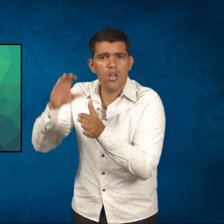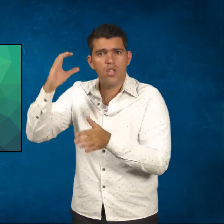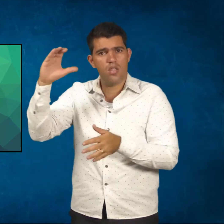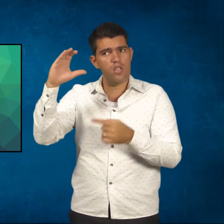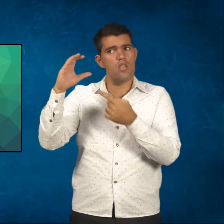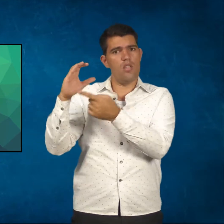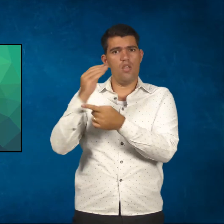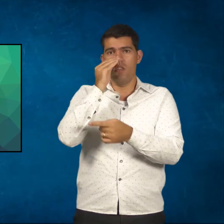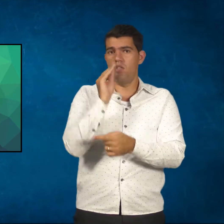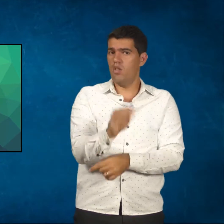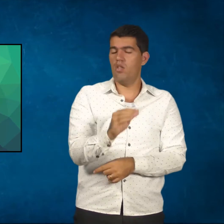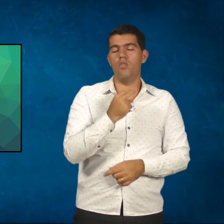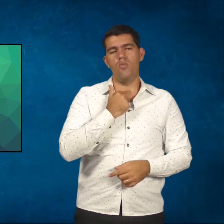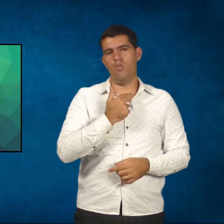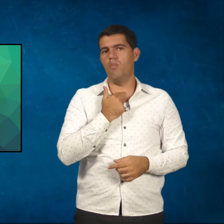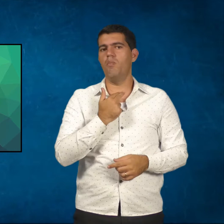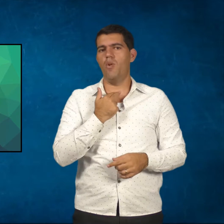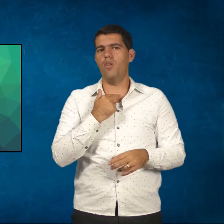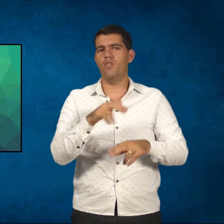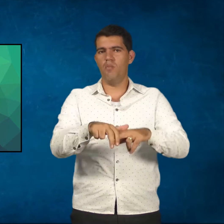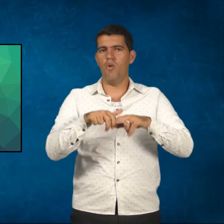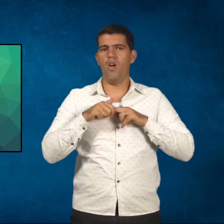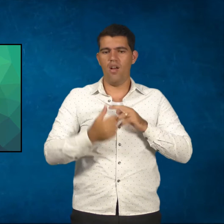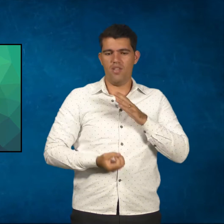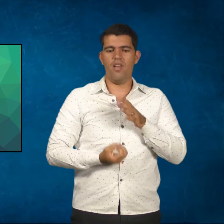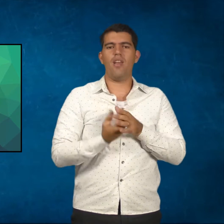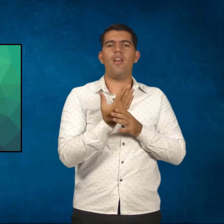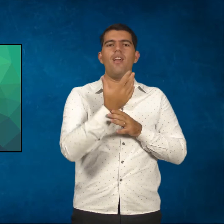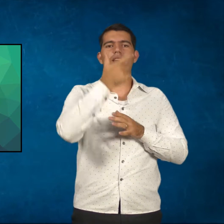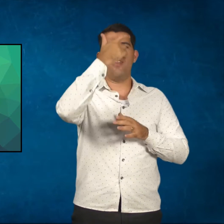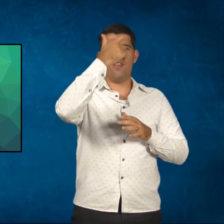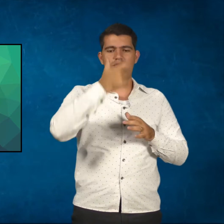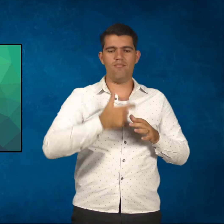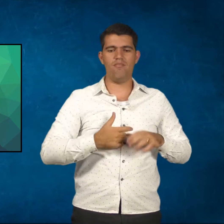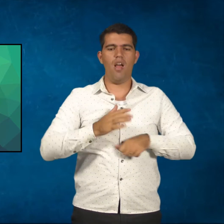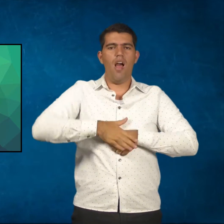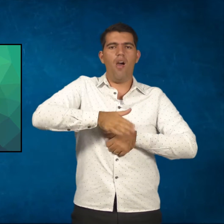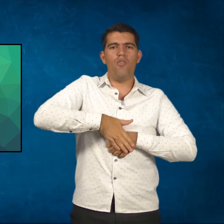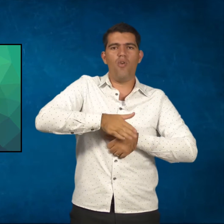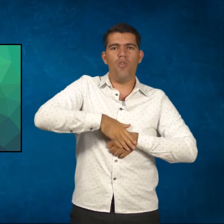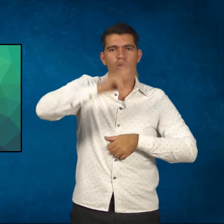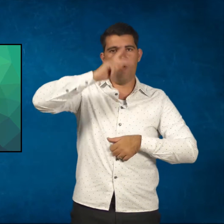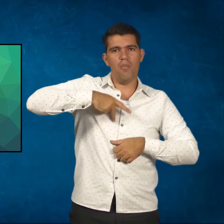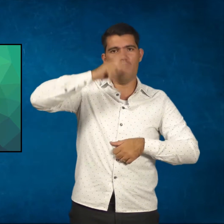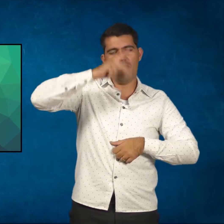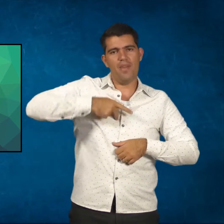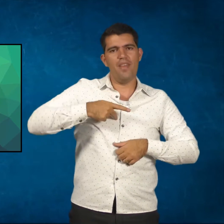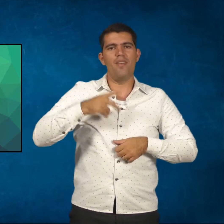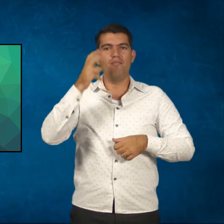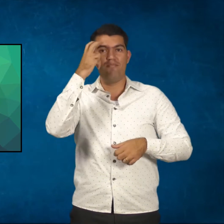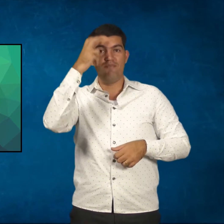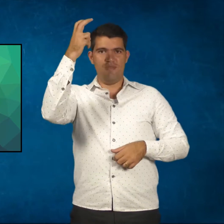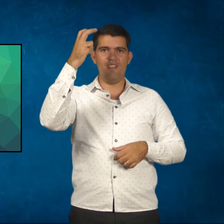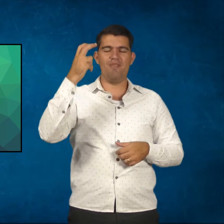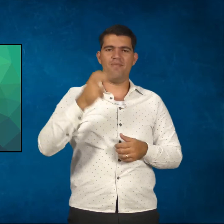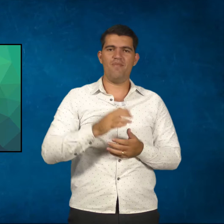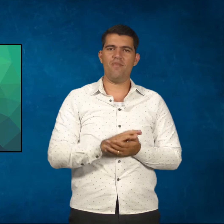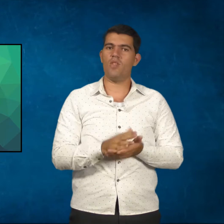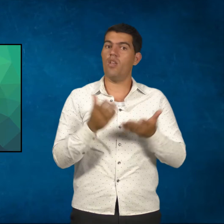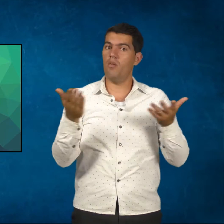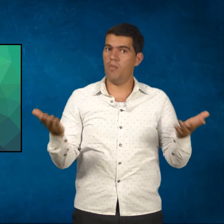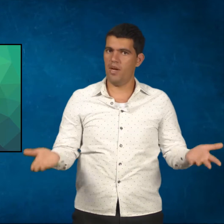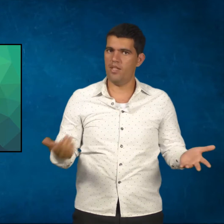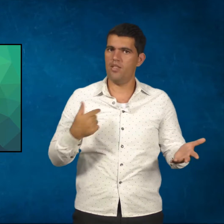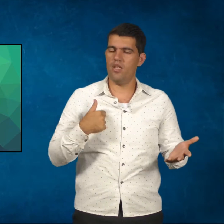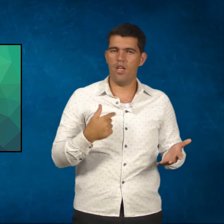também indispensável à constituição da autonomia intelectual. No entanto, eu quero chamar a